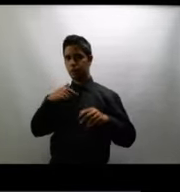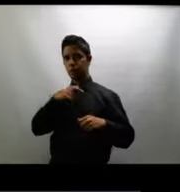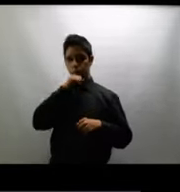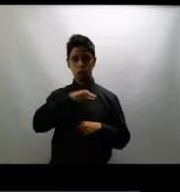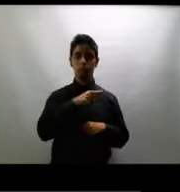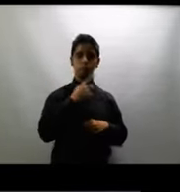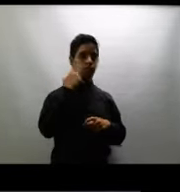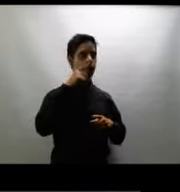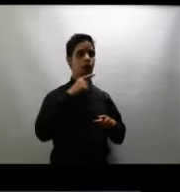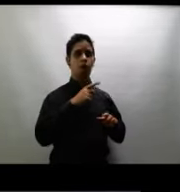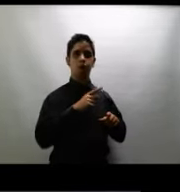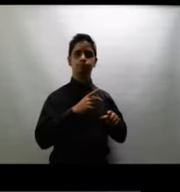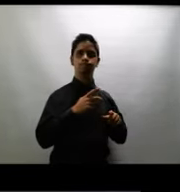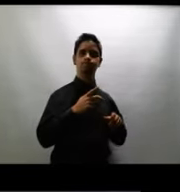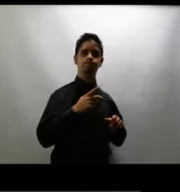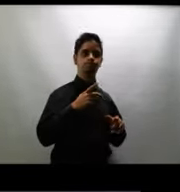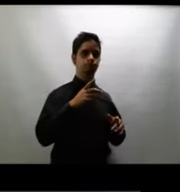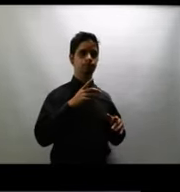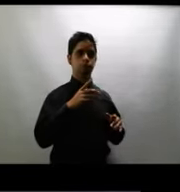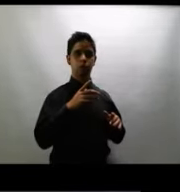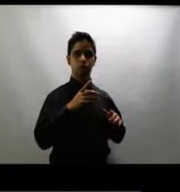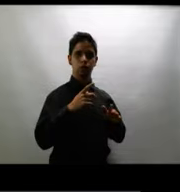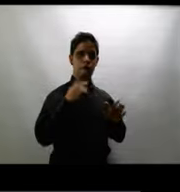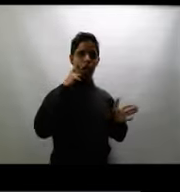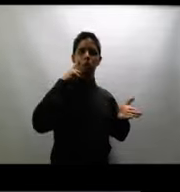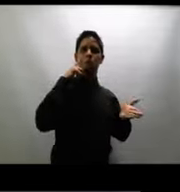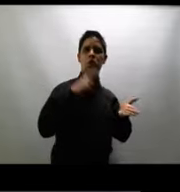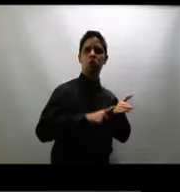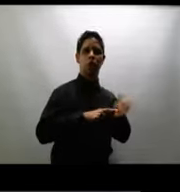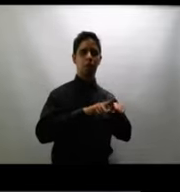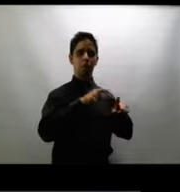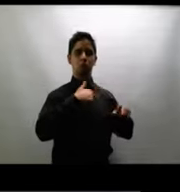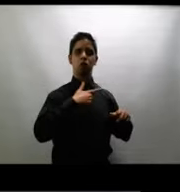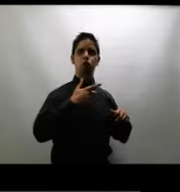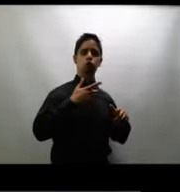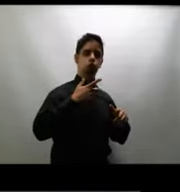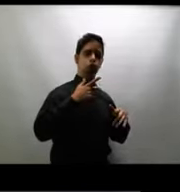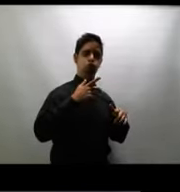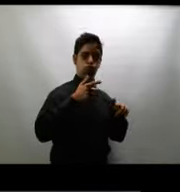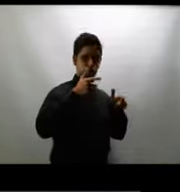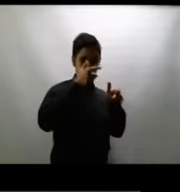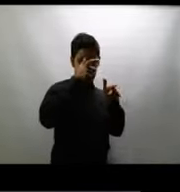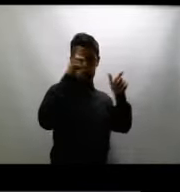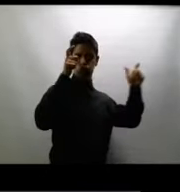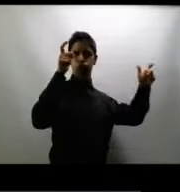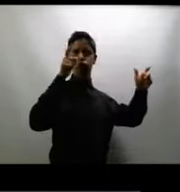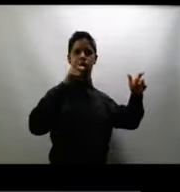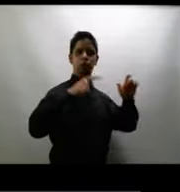se olvida del gusto de la gente. Okay. Lo que quiere es hacer esto de demostrar, wow, que lo que complejo de lo